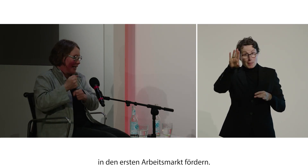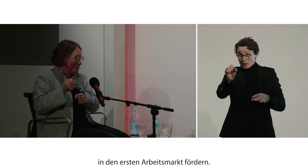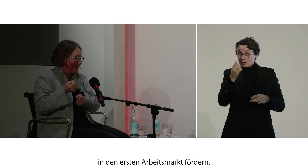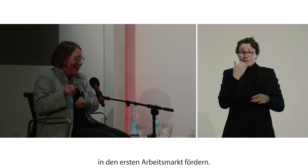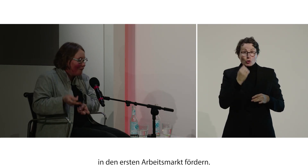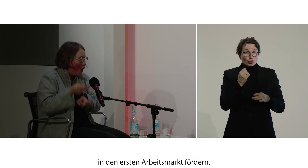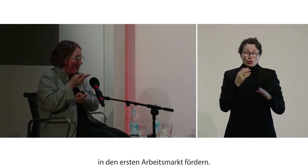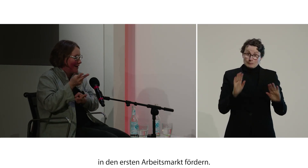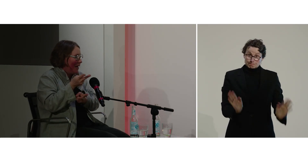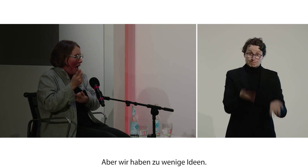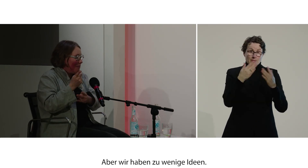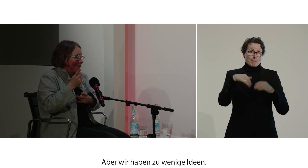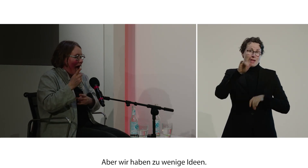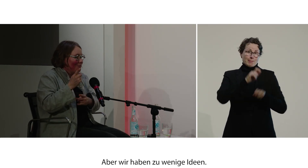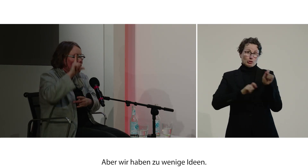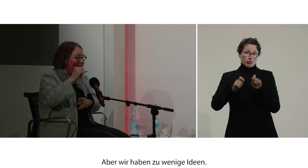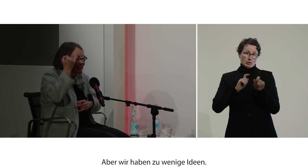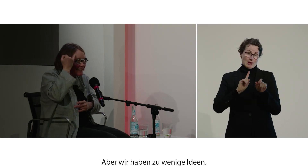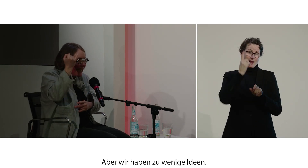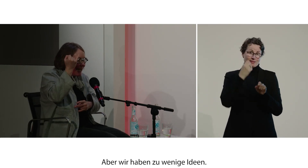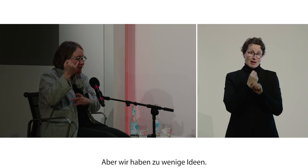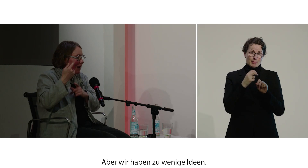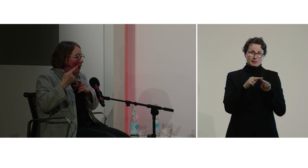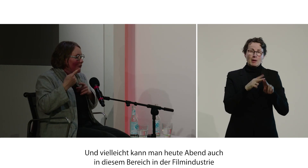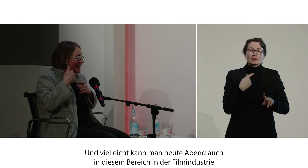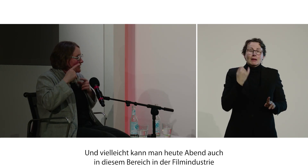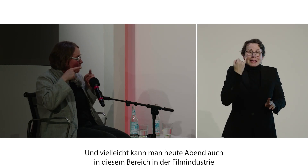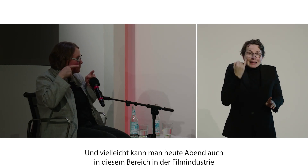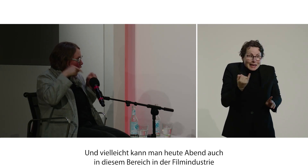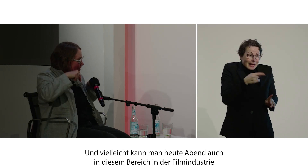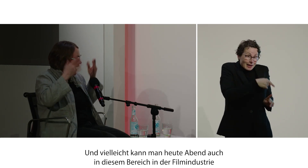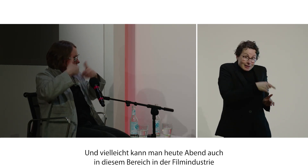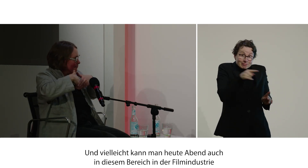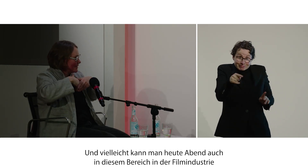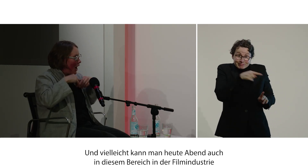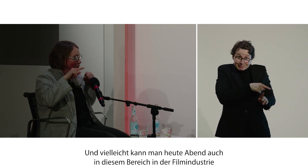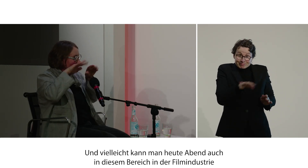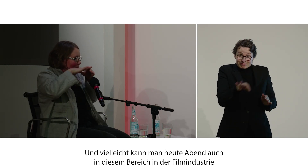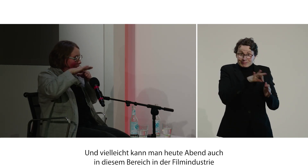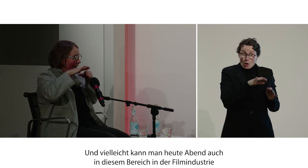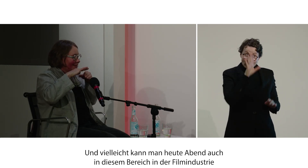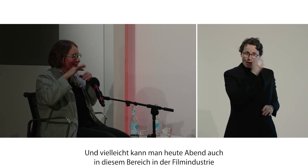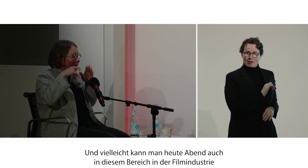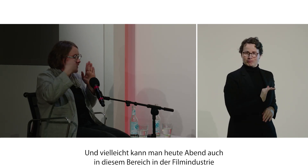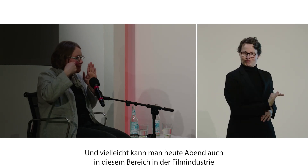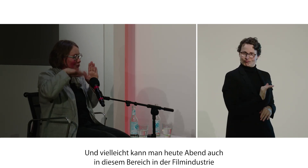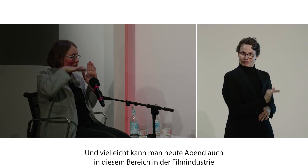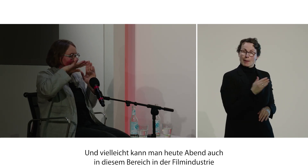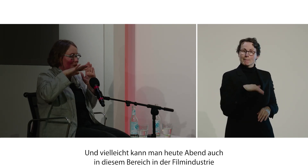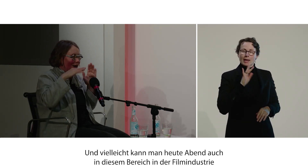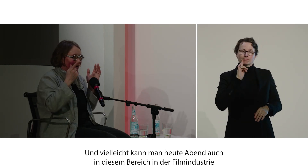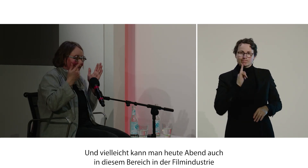ersten Arbeitsmarkt fördern, aber wir haben zu wenig Ideen und vielleicht kann man heute Abend auch in diesem Bereich in der